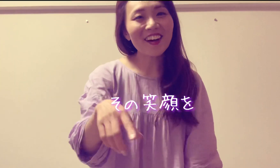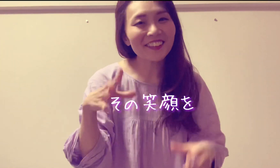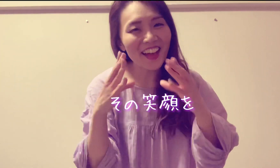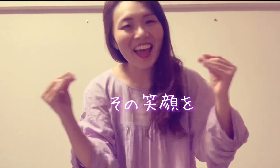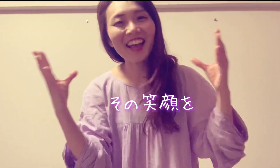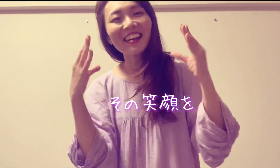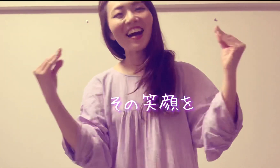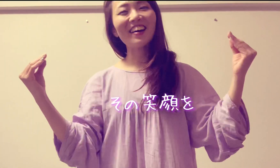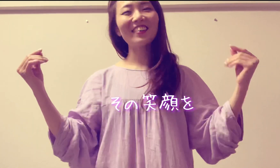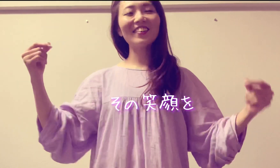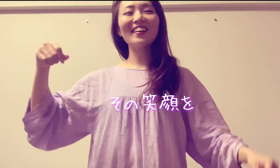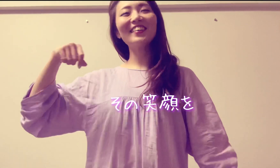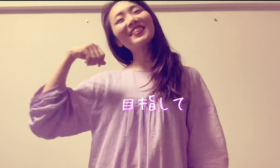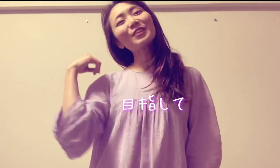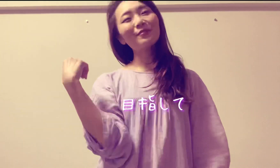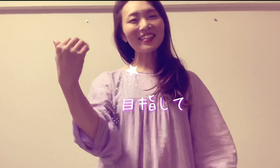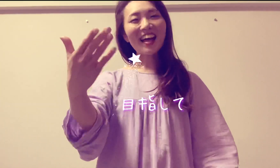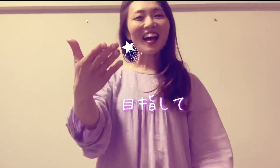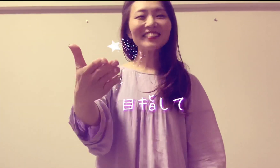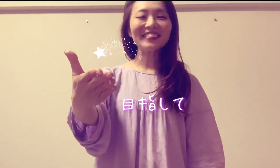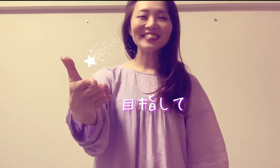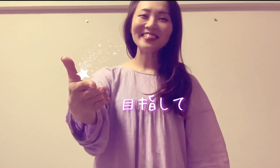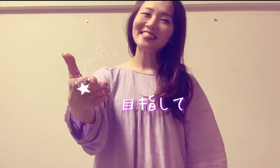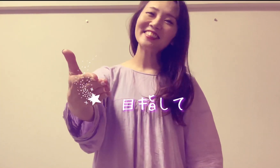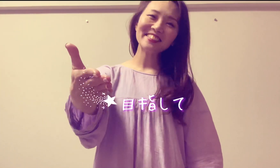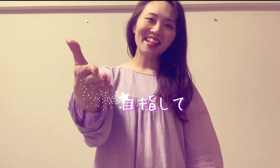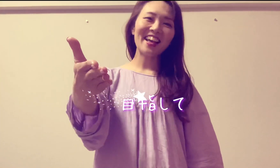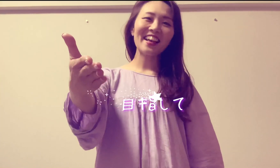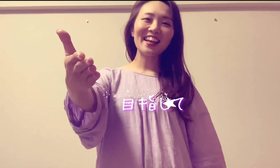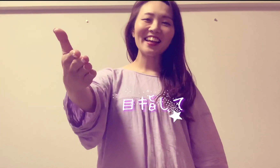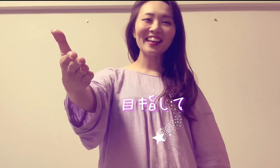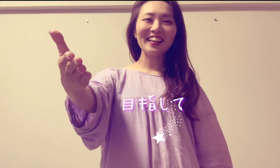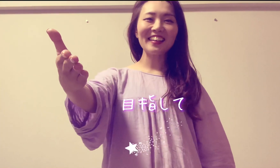その笑顔を目指して